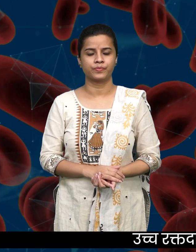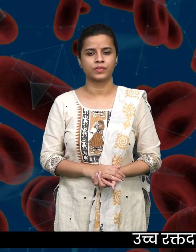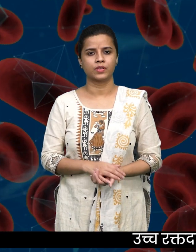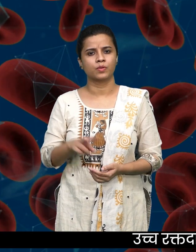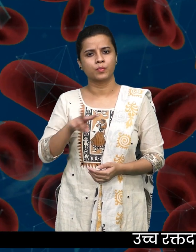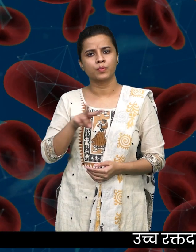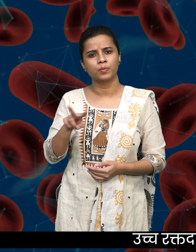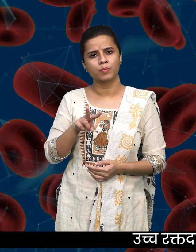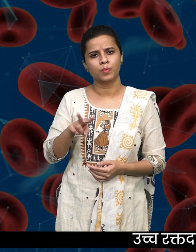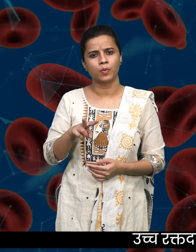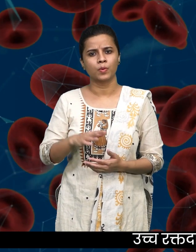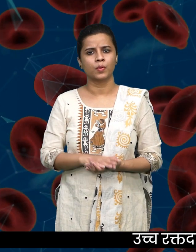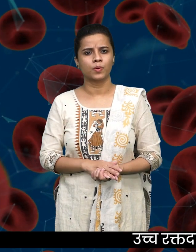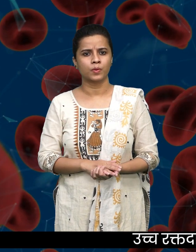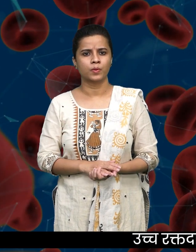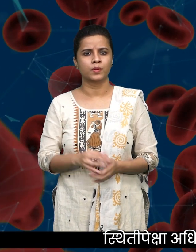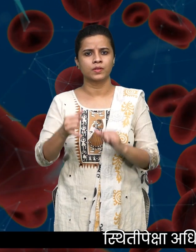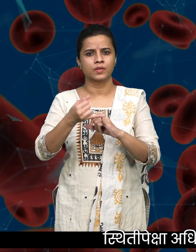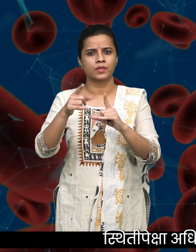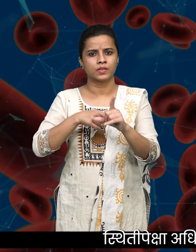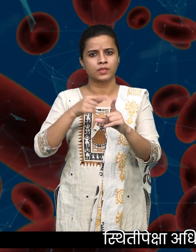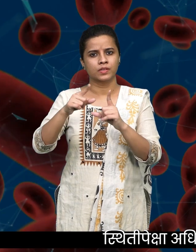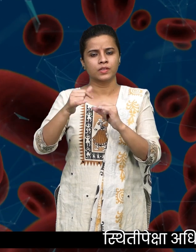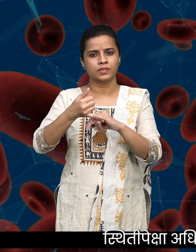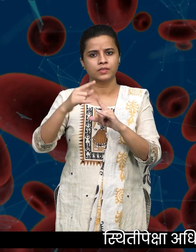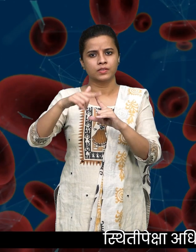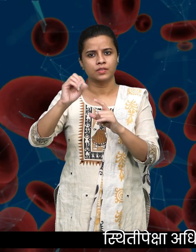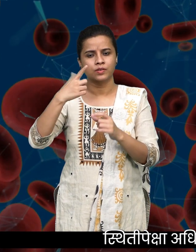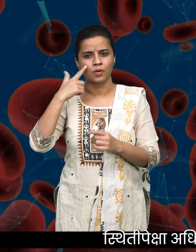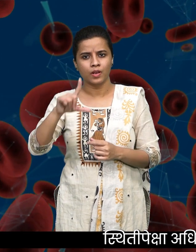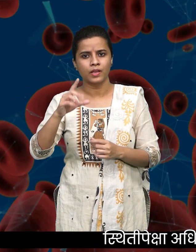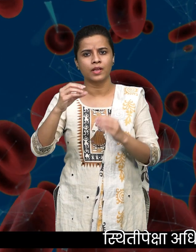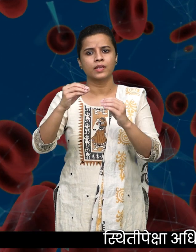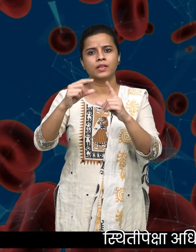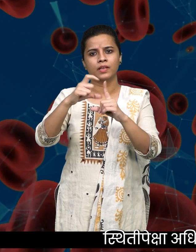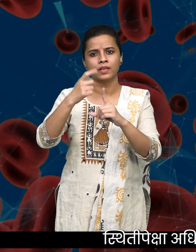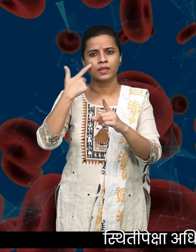उच्च रक्तदाबाच्या बाबतीत हृदयाला सामान्य स्थितीपेक्षा अधिक कार्य करण्याची आवश्यकता असते.